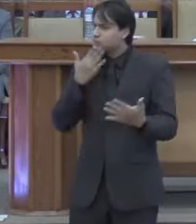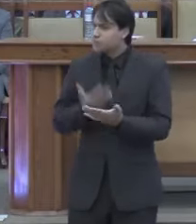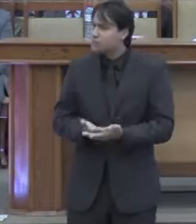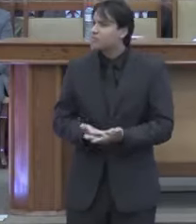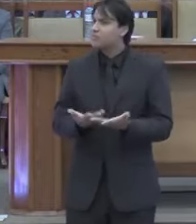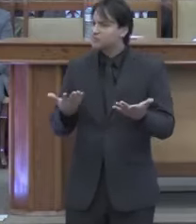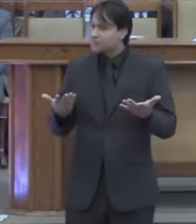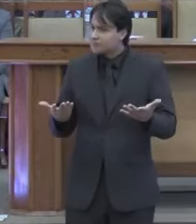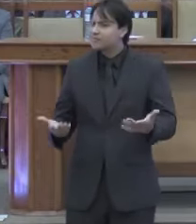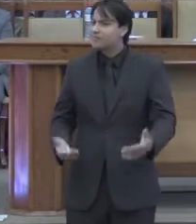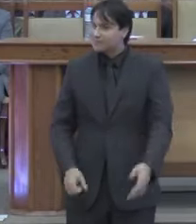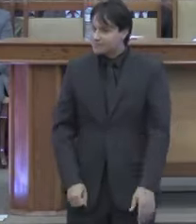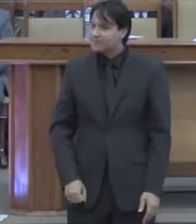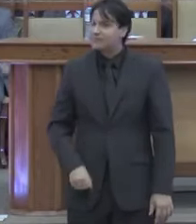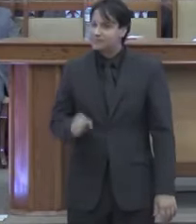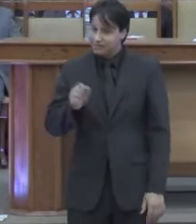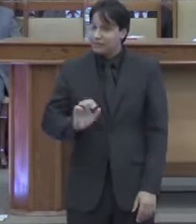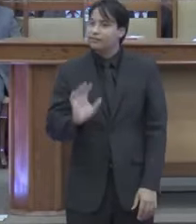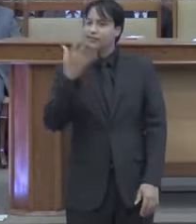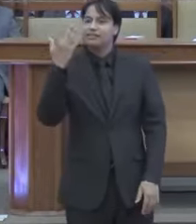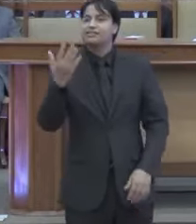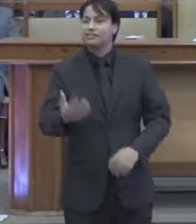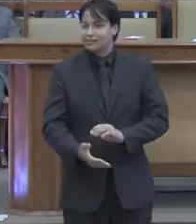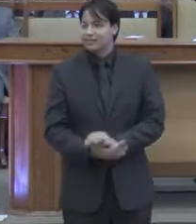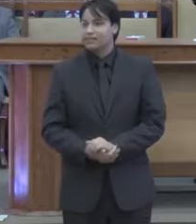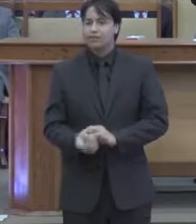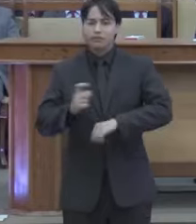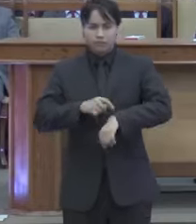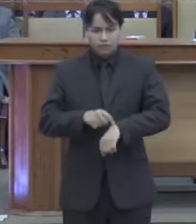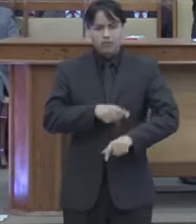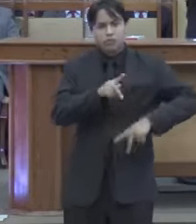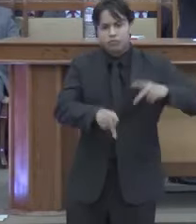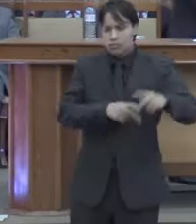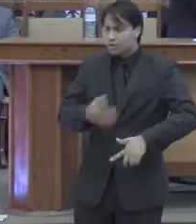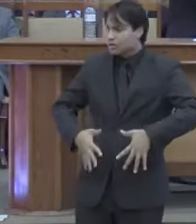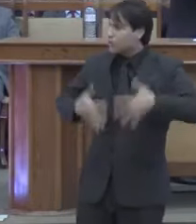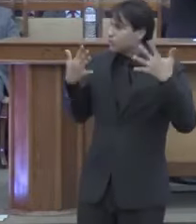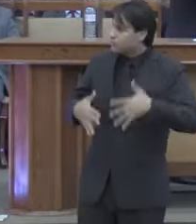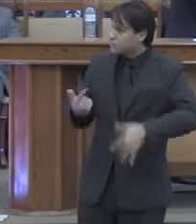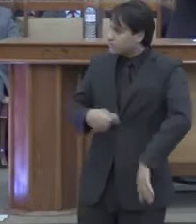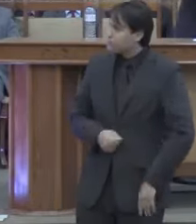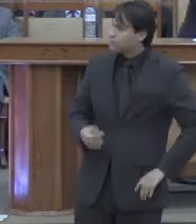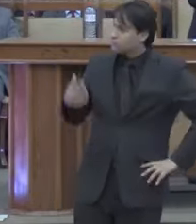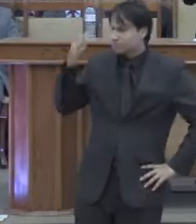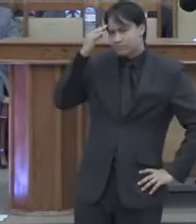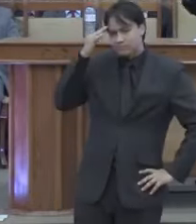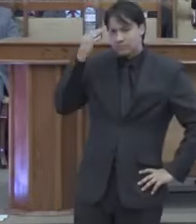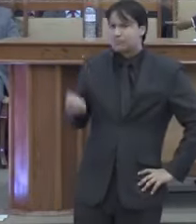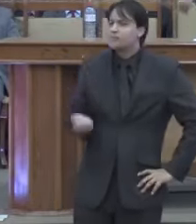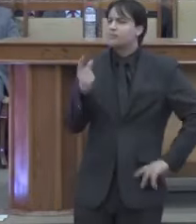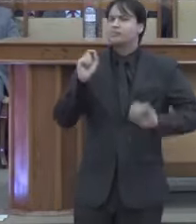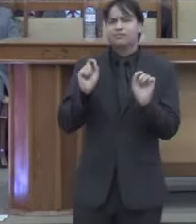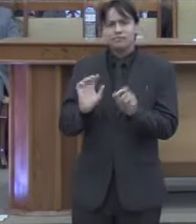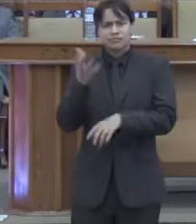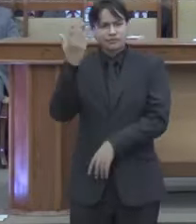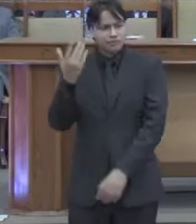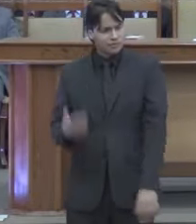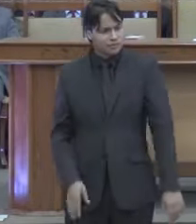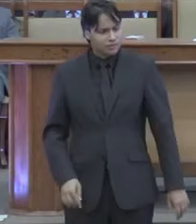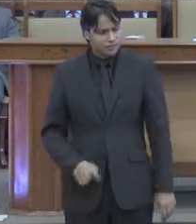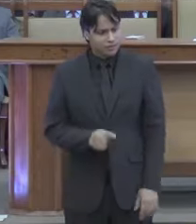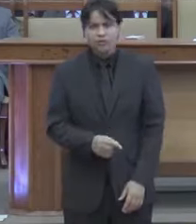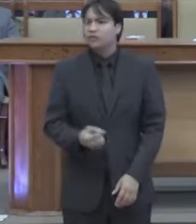fora de... Não pode. Aí quando ela ficou louca, a multidão, que negócio é esse? Nunca se viu um homem de uma